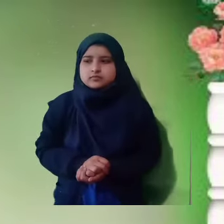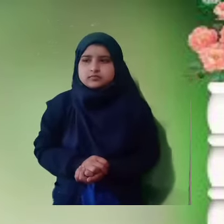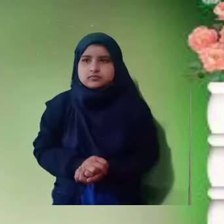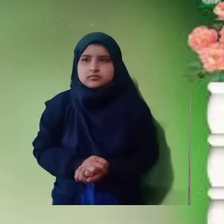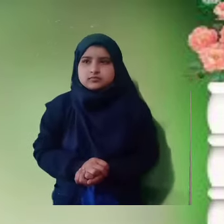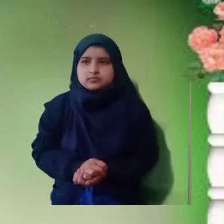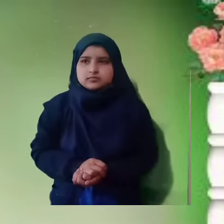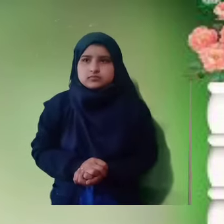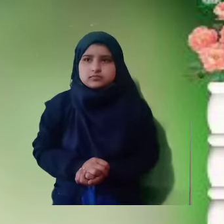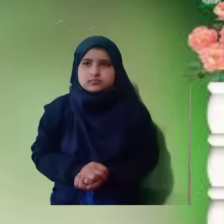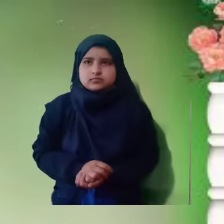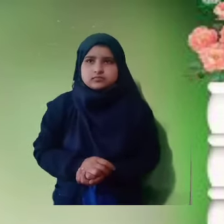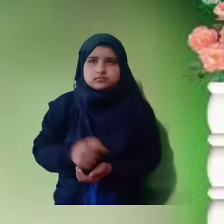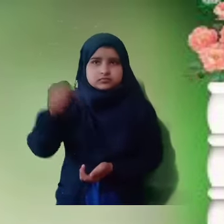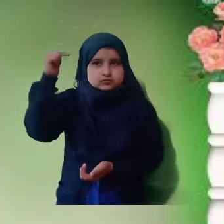मिसाल,